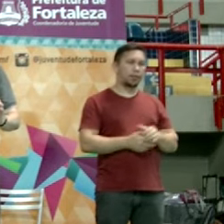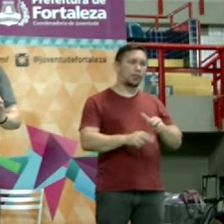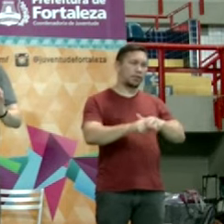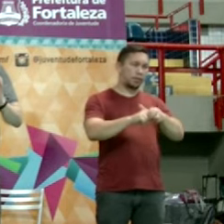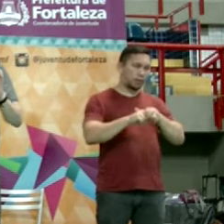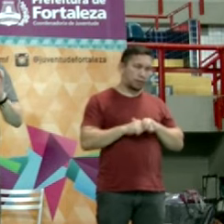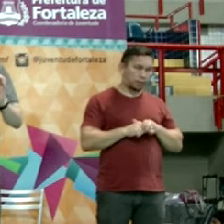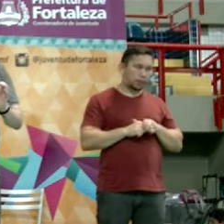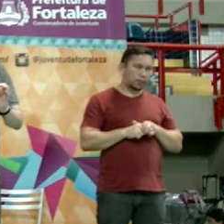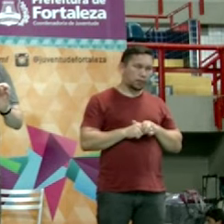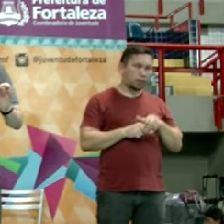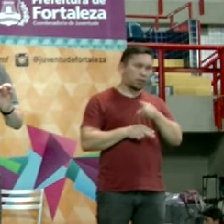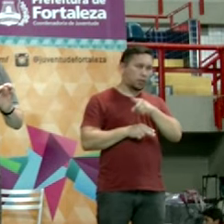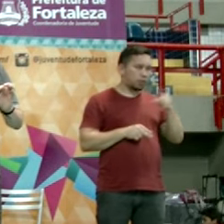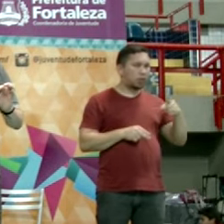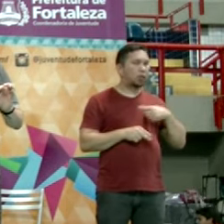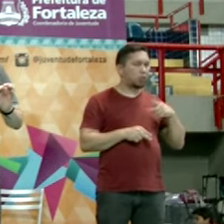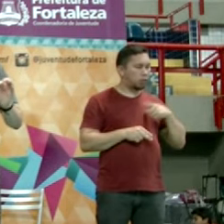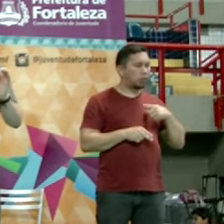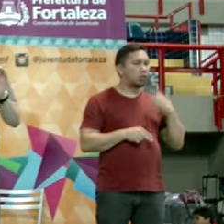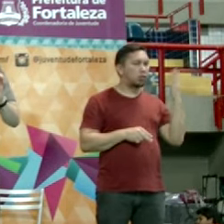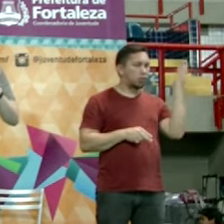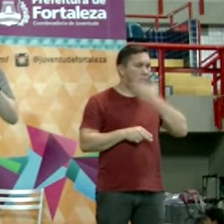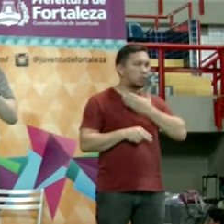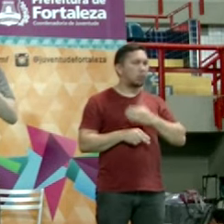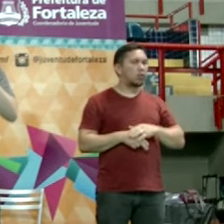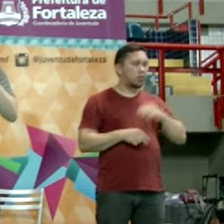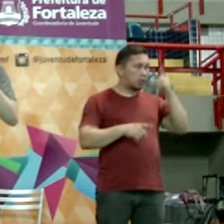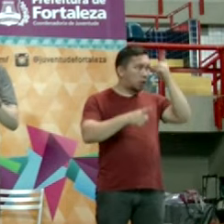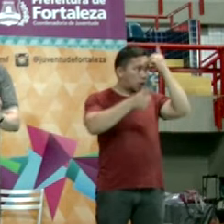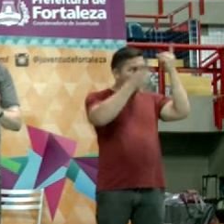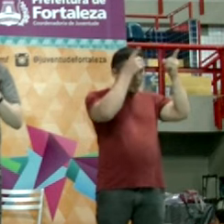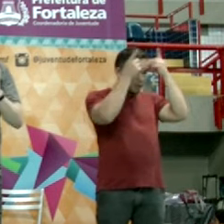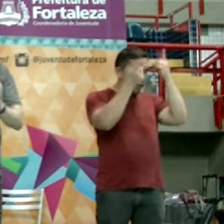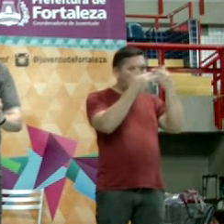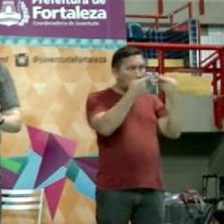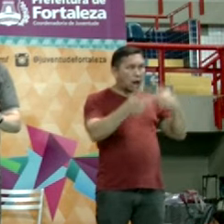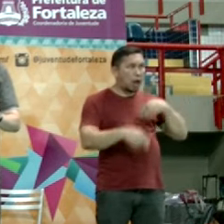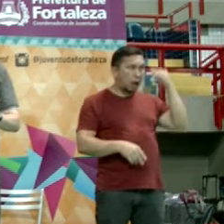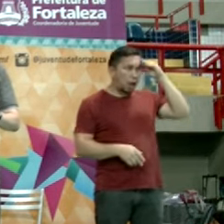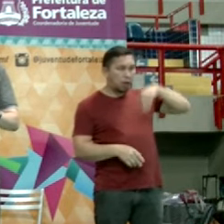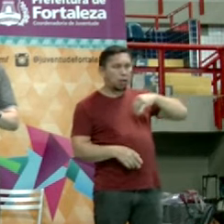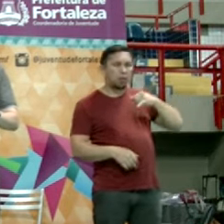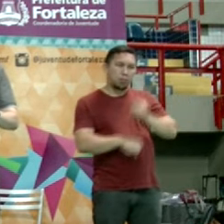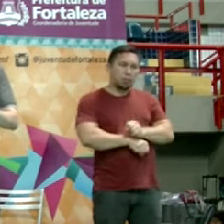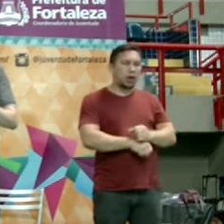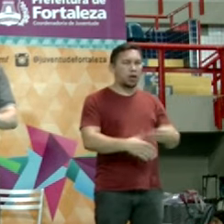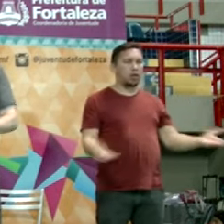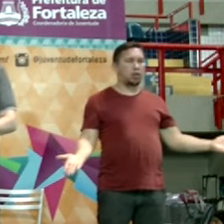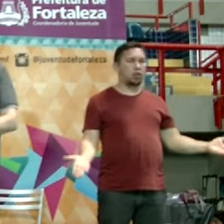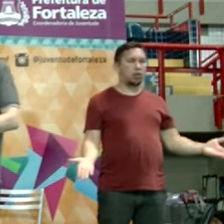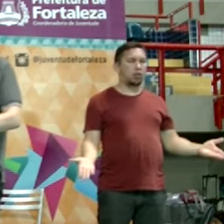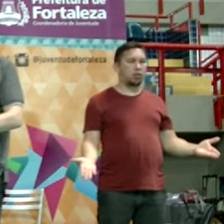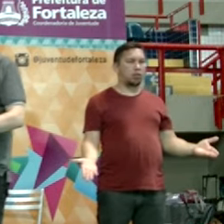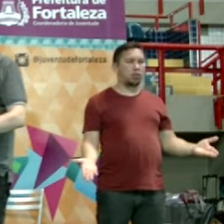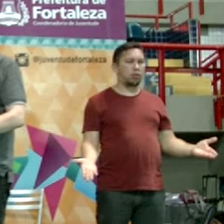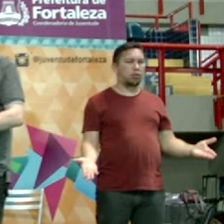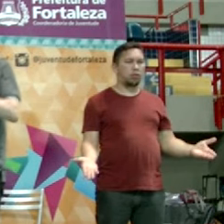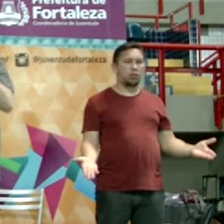Então, se manque. Pare de inventar desculpa besta, esfarrapada.